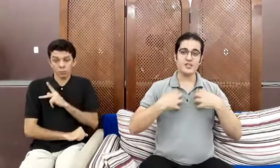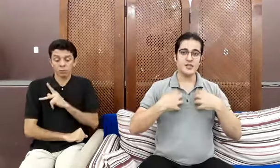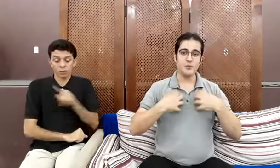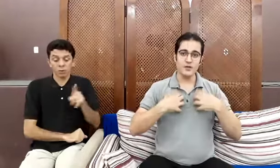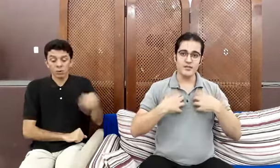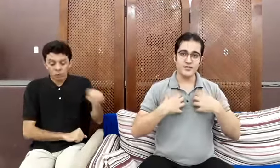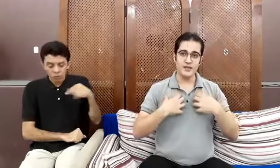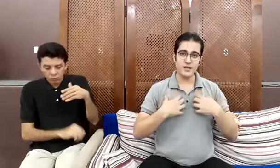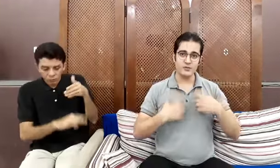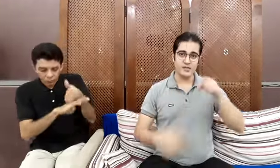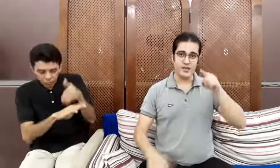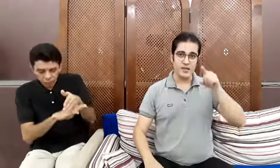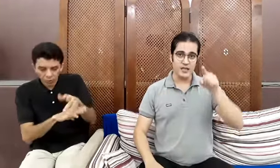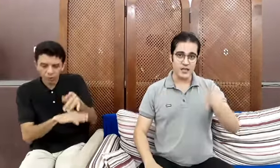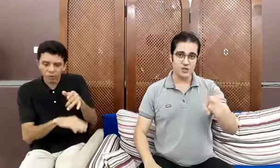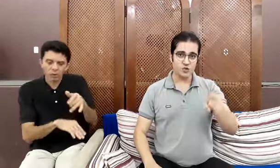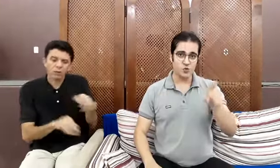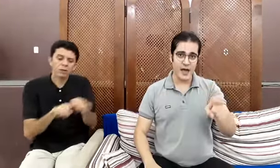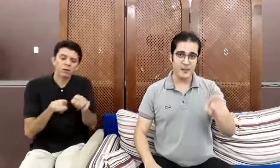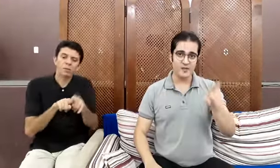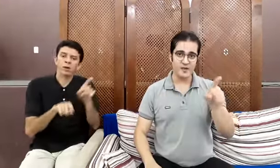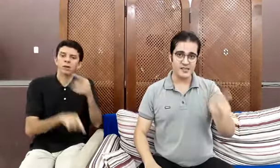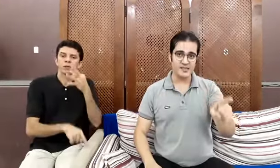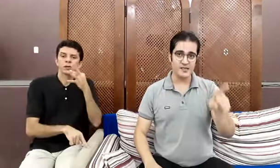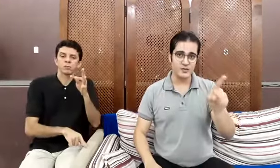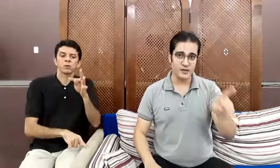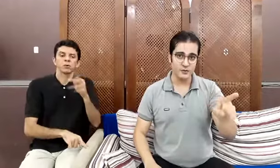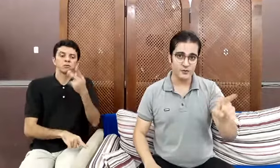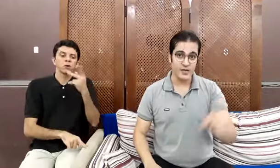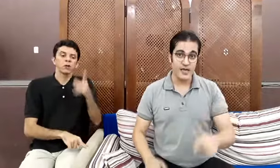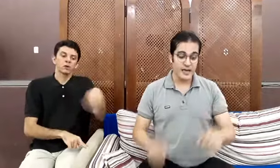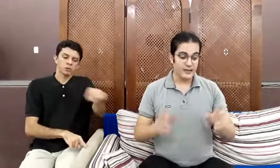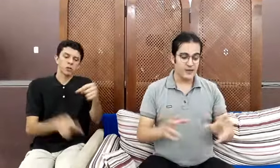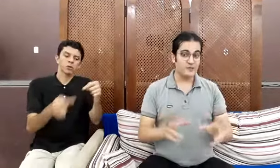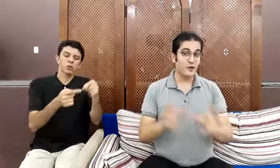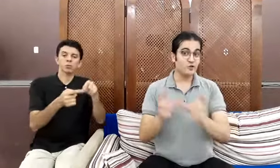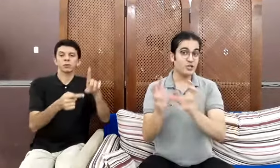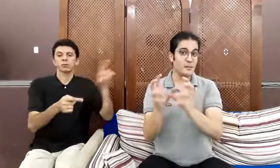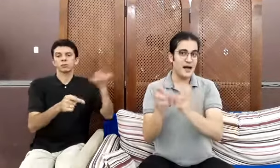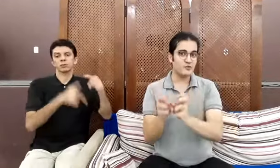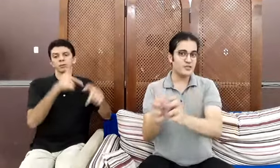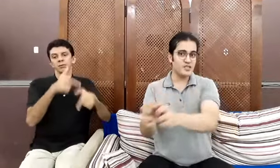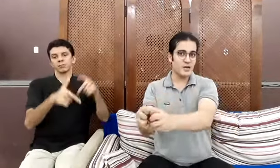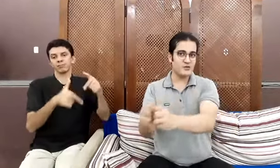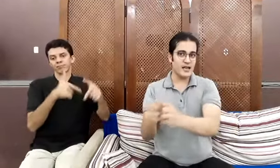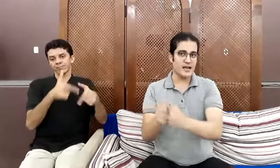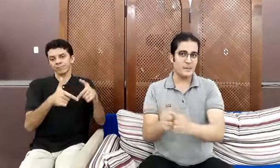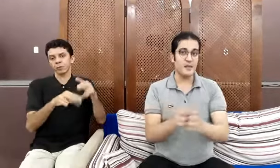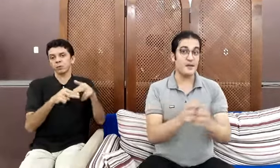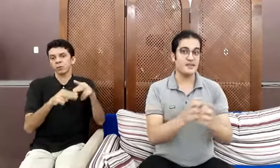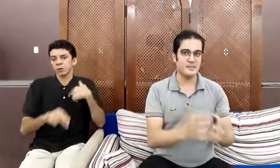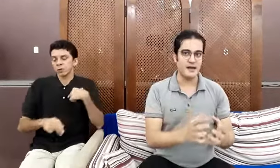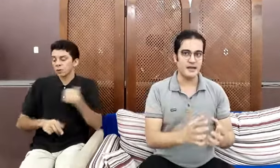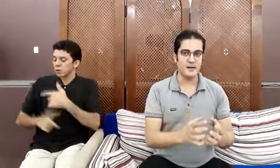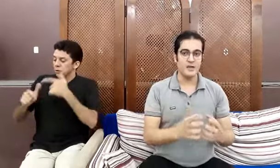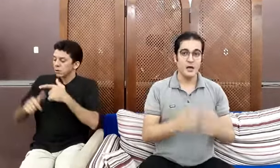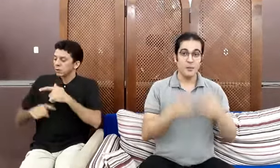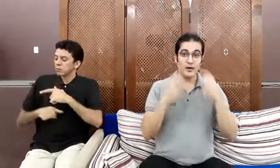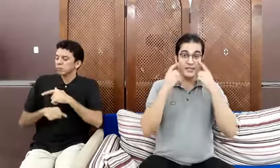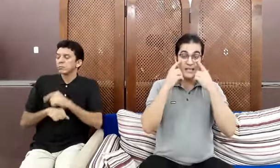as testemunhas que iriam dizer: isso é manifestação de Deus. Então eles foram chamados de Jerusalém para ir para